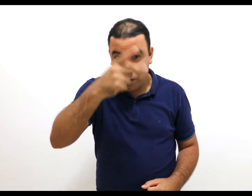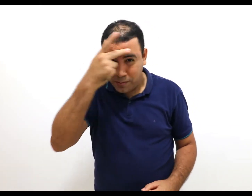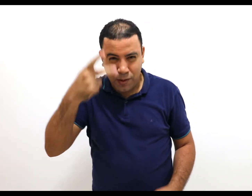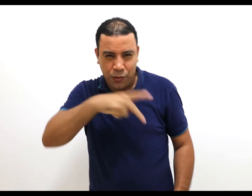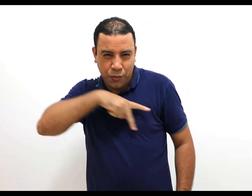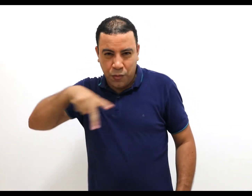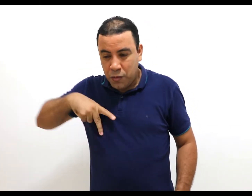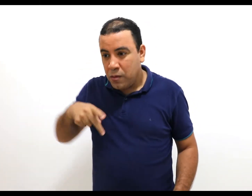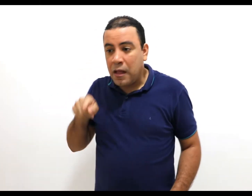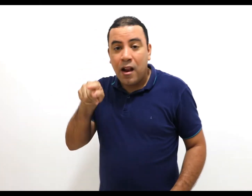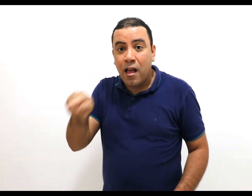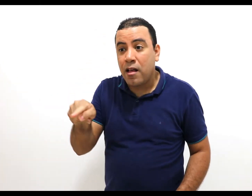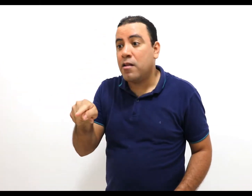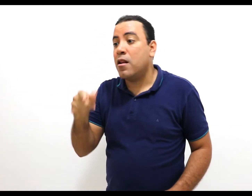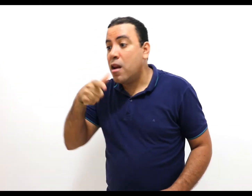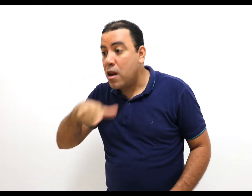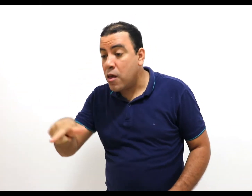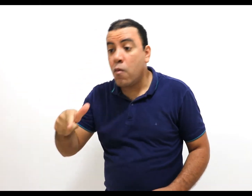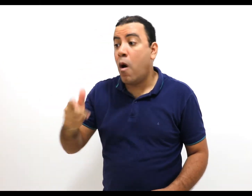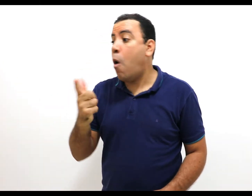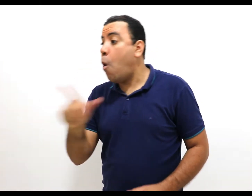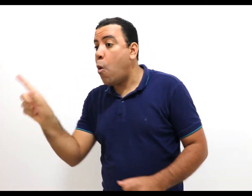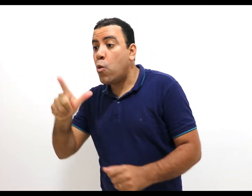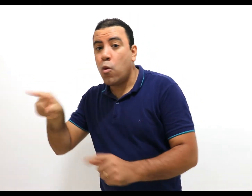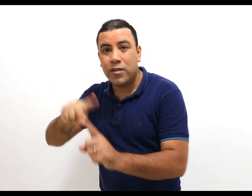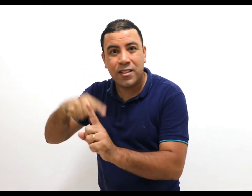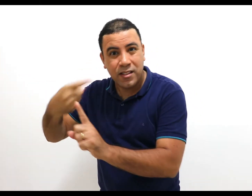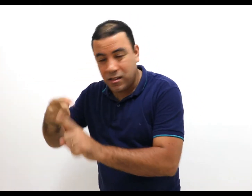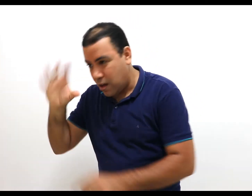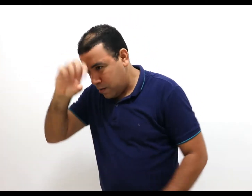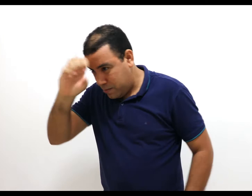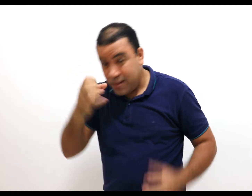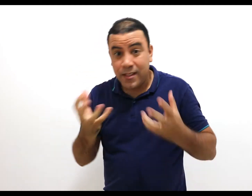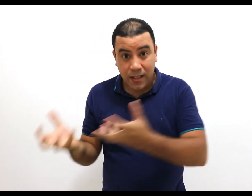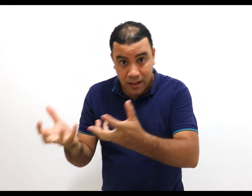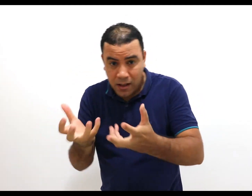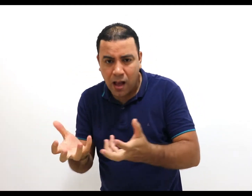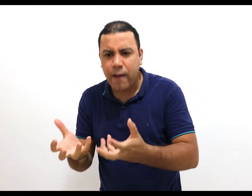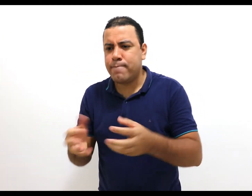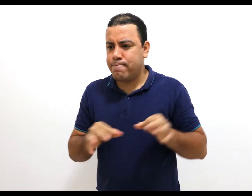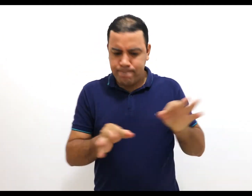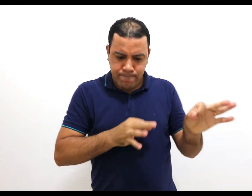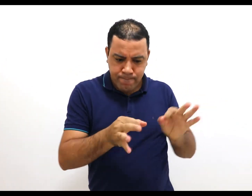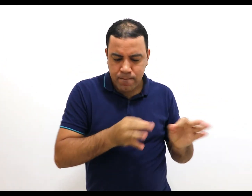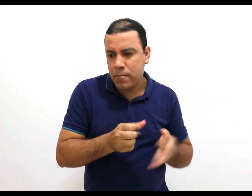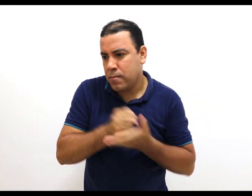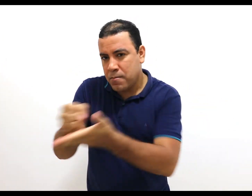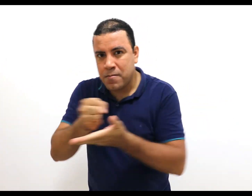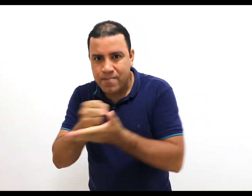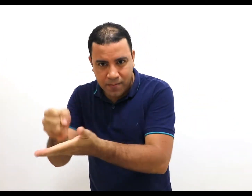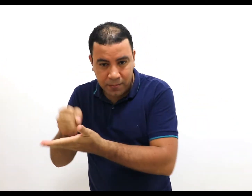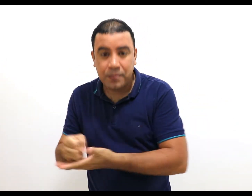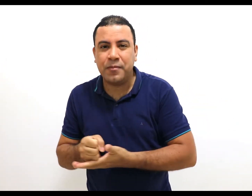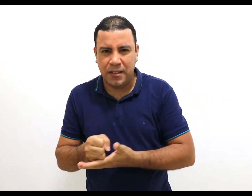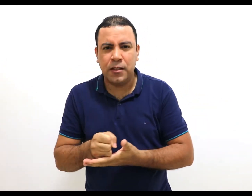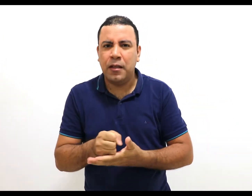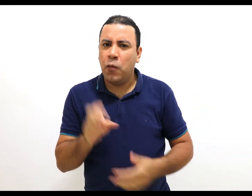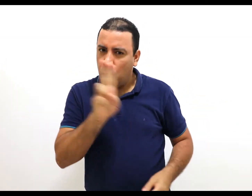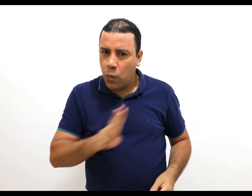Buscando atender ao público que quer explorar a aprendizagem de outras línguas, é possível perceber que